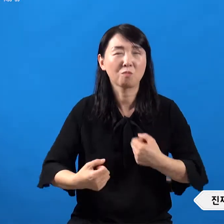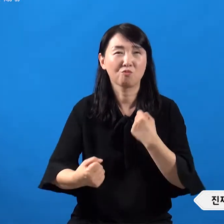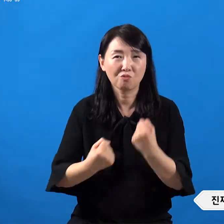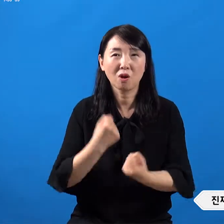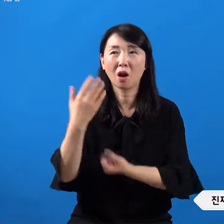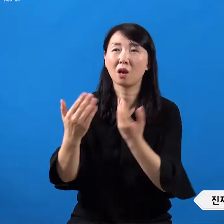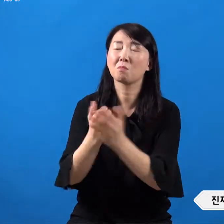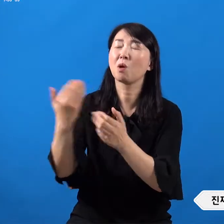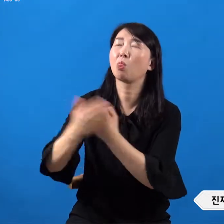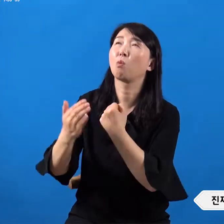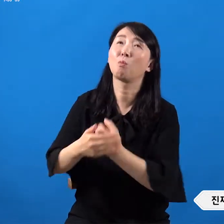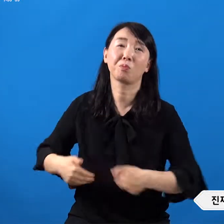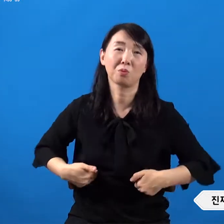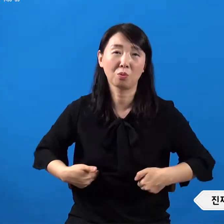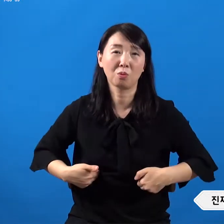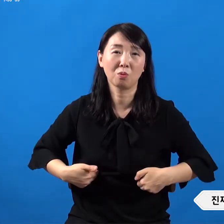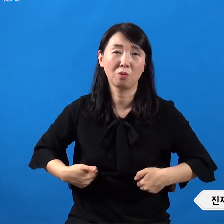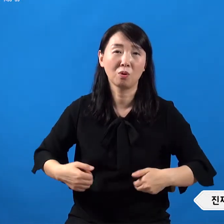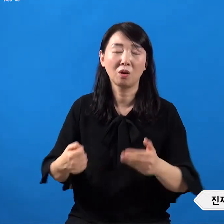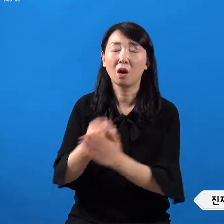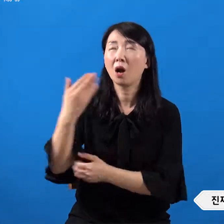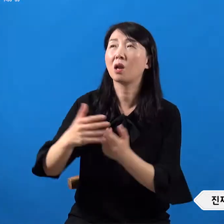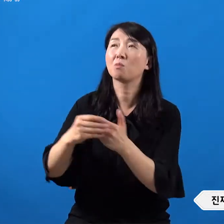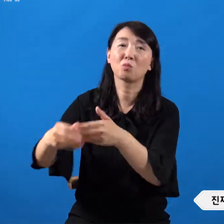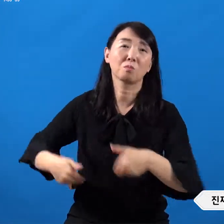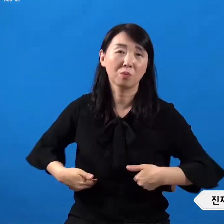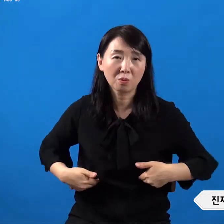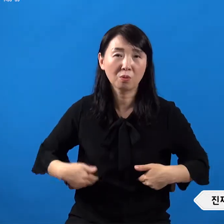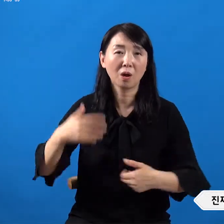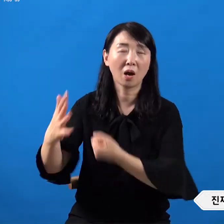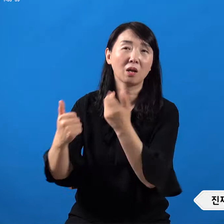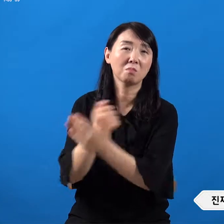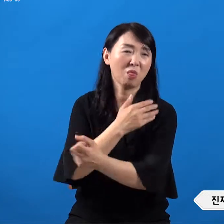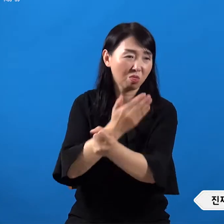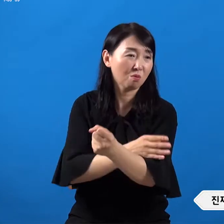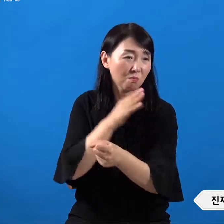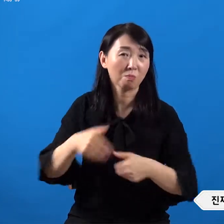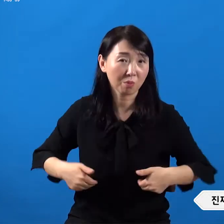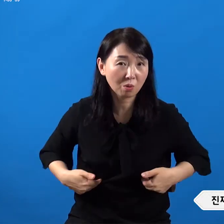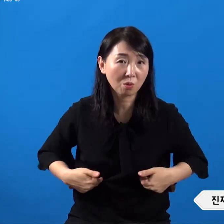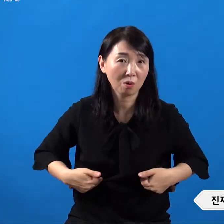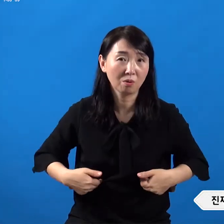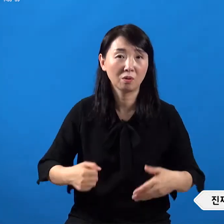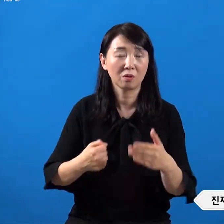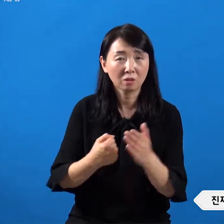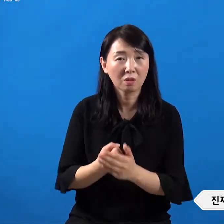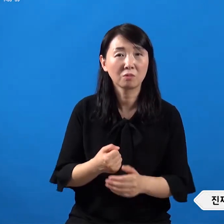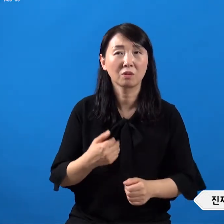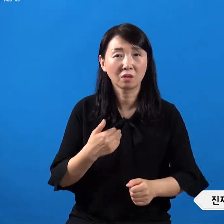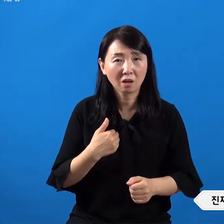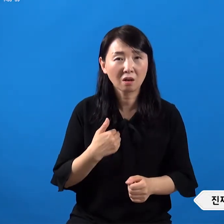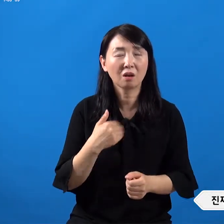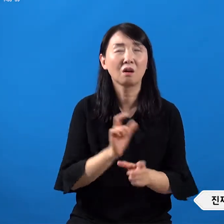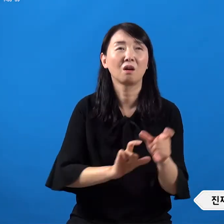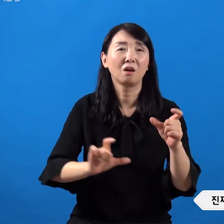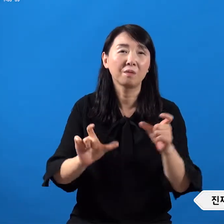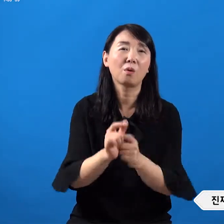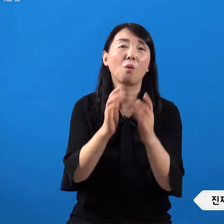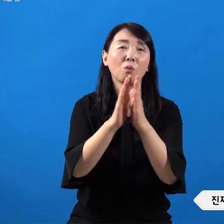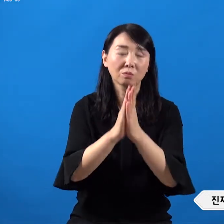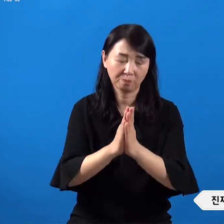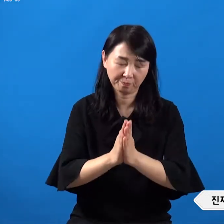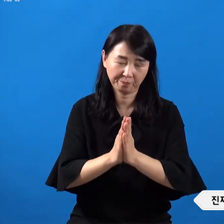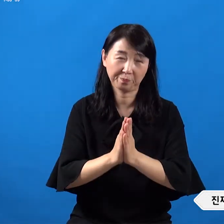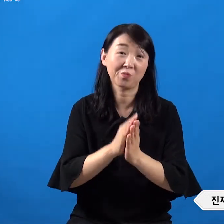바빠질수록 하나님의 도움이 필요합니다. 하나님의 인도하심이 필요합니다. 하나님의 능력이 필요합니다. 그러므로 내가